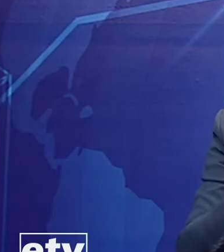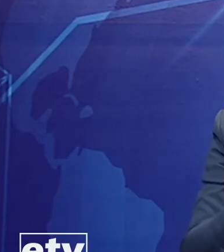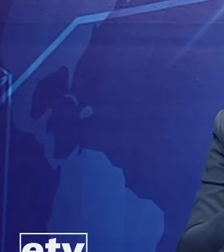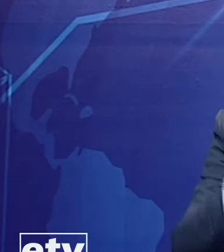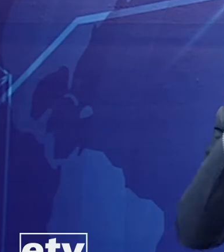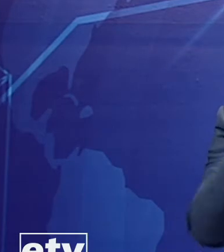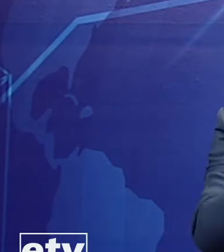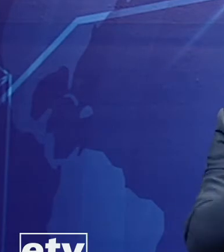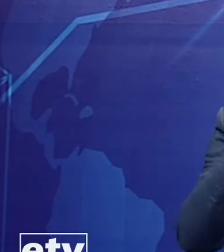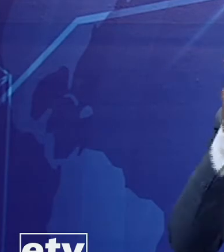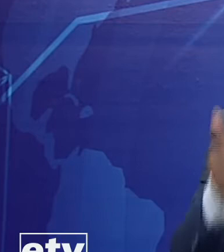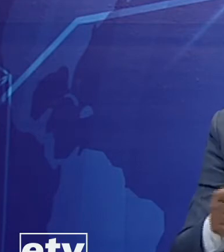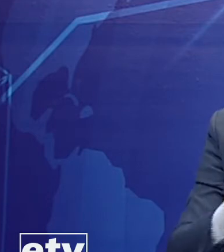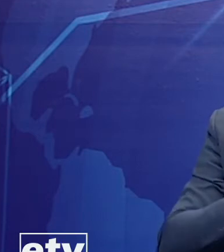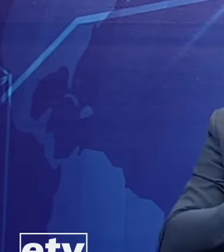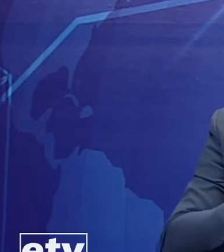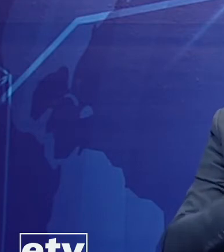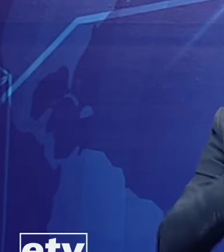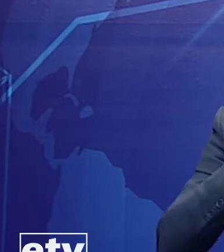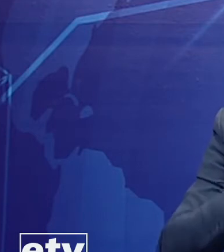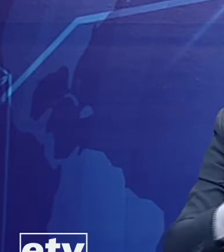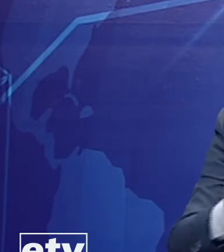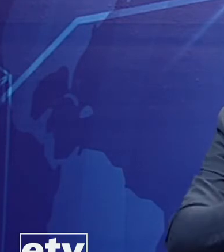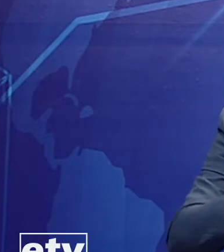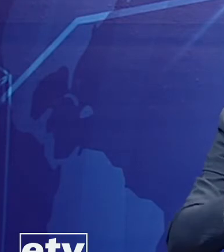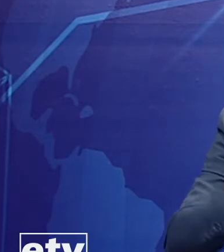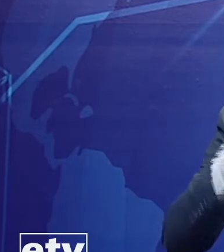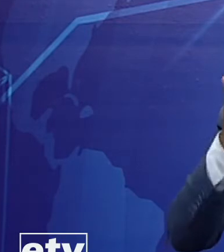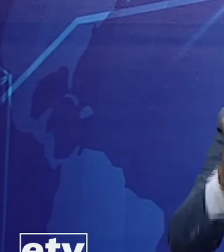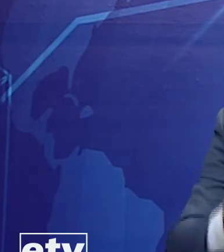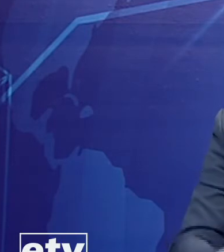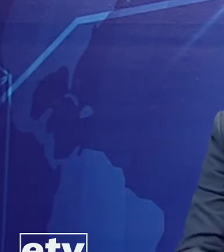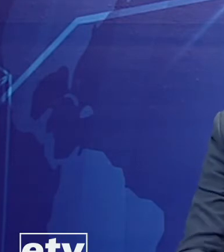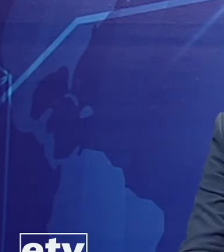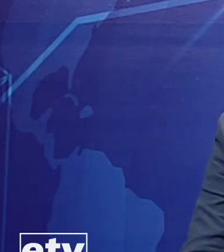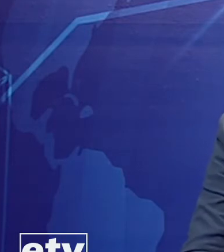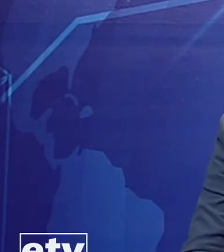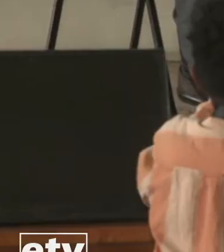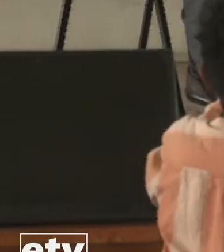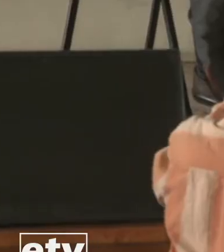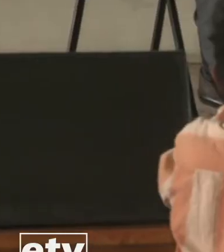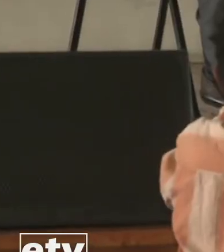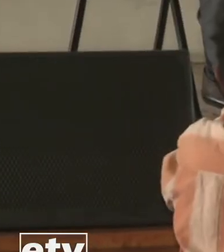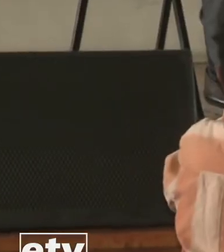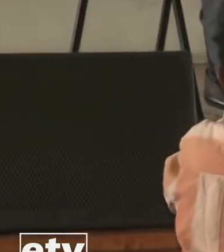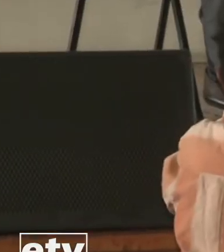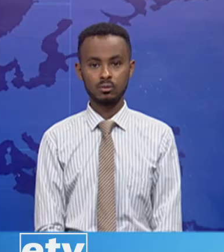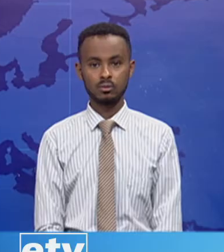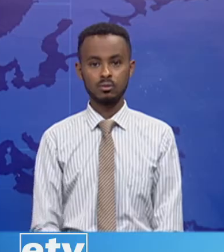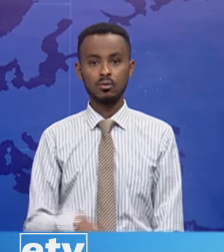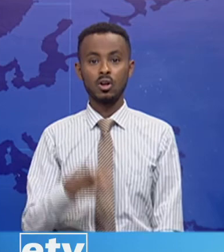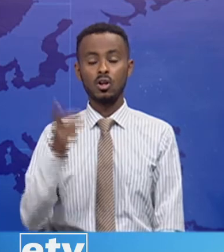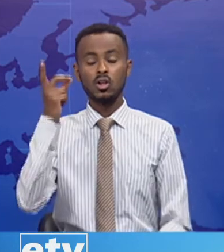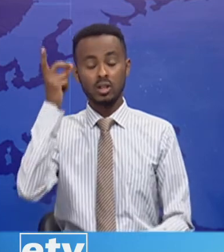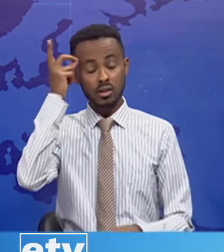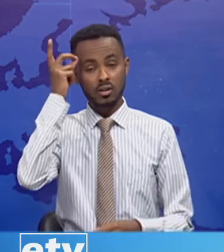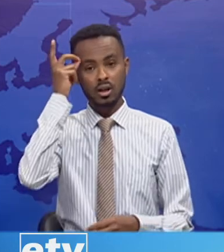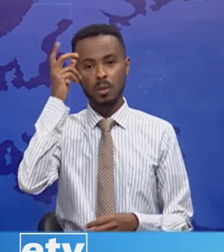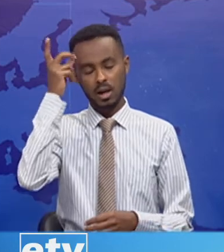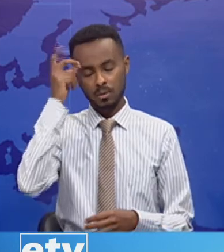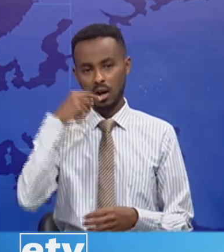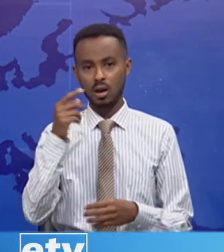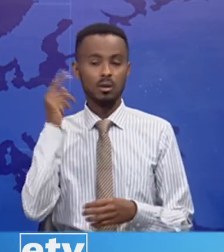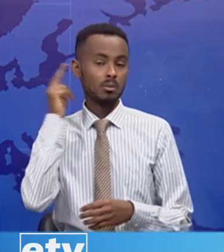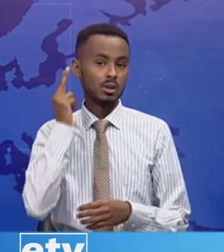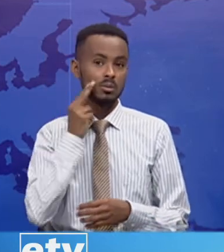ግንዛቤ ማስጨበጫ ለአዲስ አበባ ፖሊስ አባላት ስልጠና ተሰጥቷል። ዮሴፍ ማነ ይባላል። መስማት